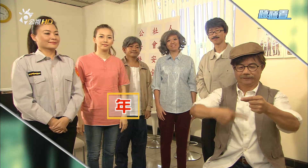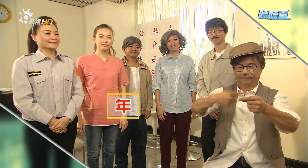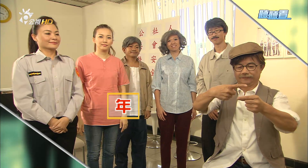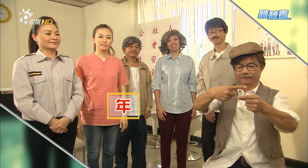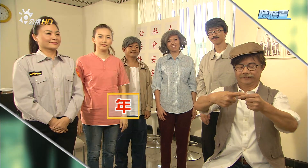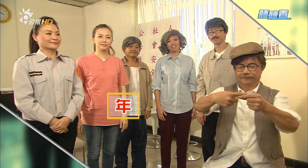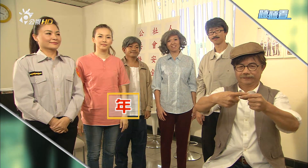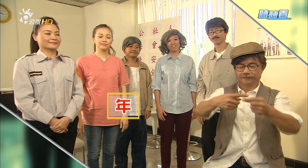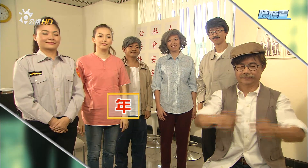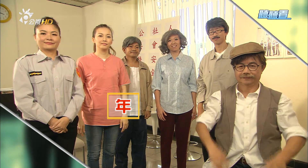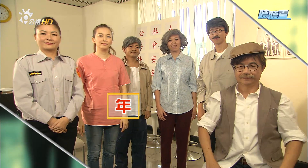撵